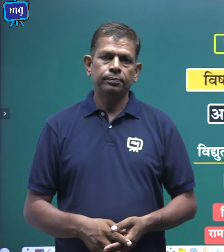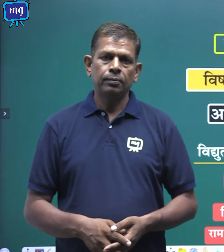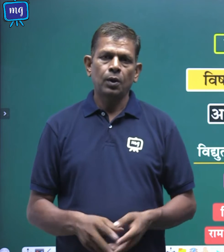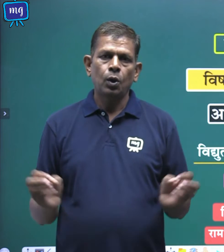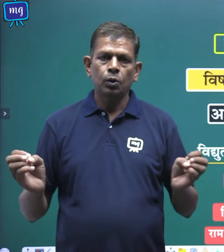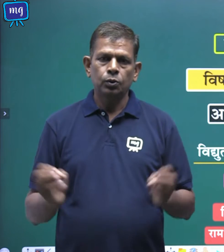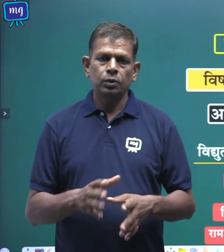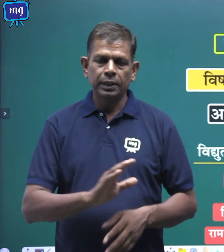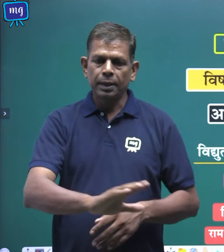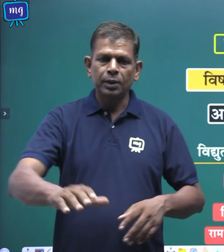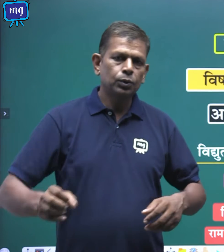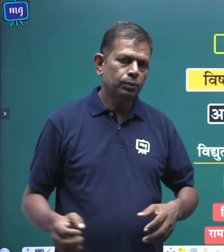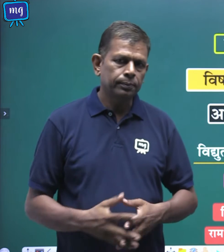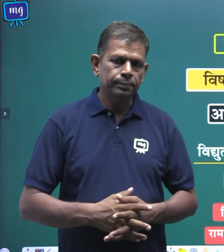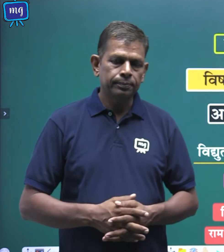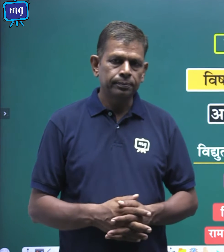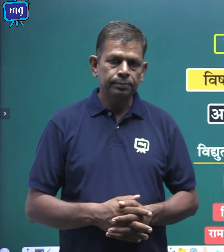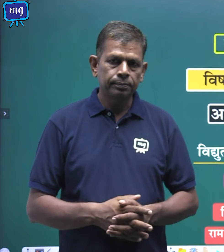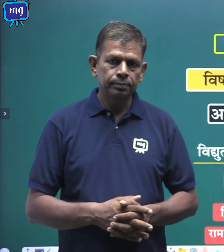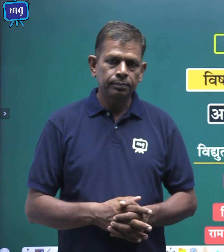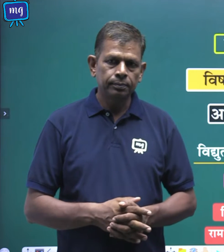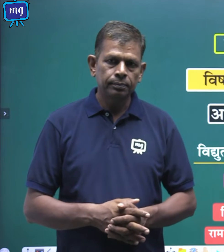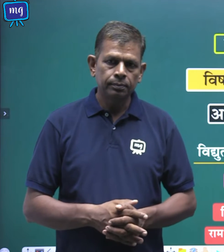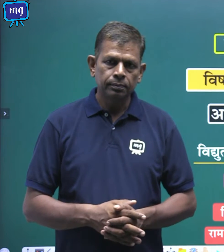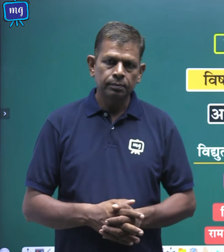शुरू करते हैं बच्चों।